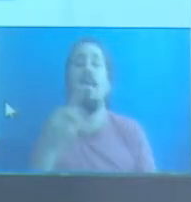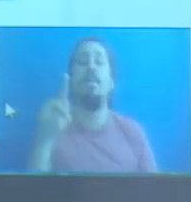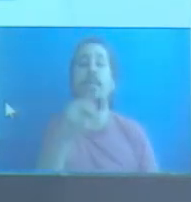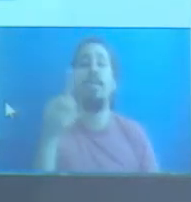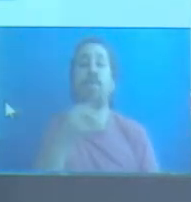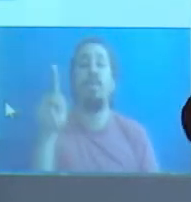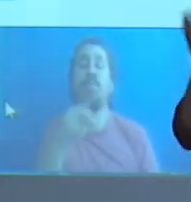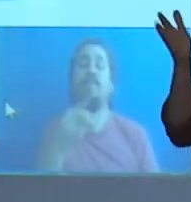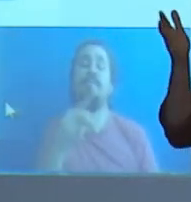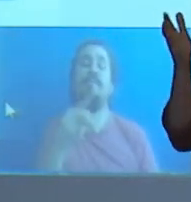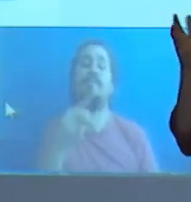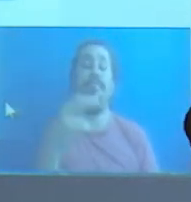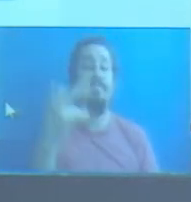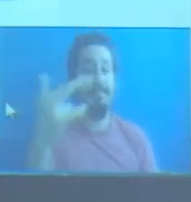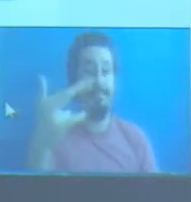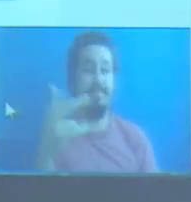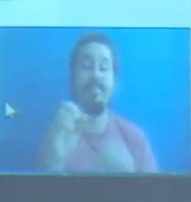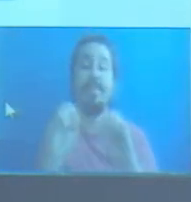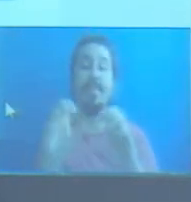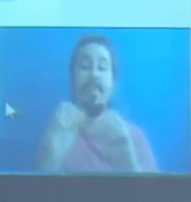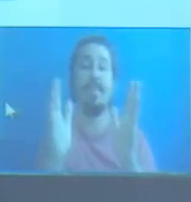Assim, da minha disciplina, né? Eu comecei com a disciplina de Libras.